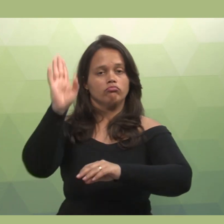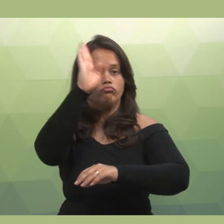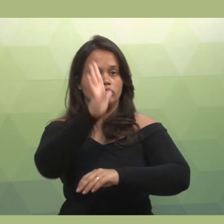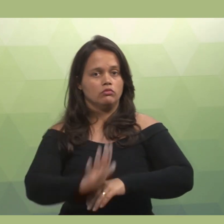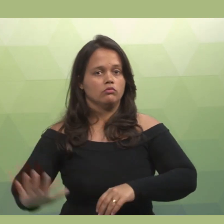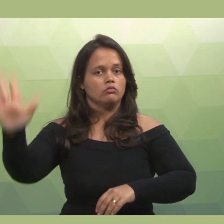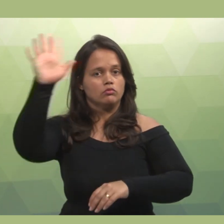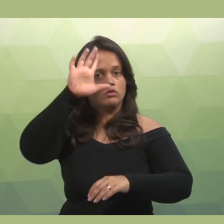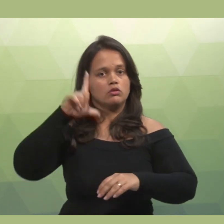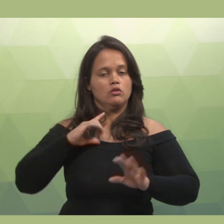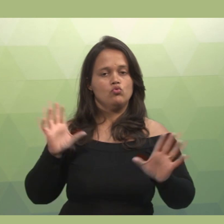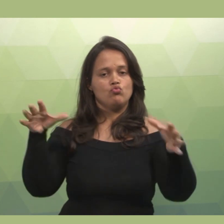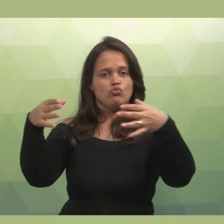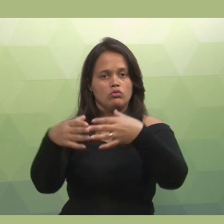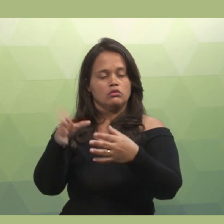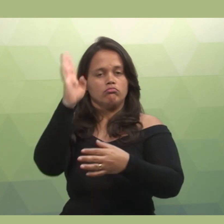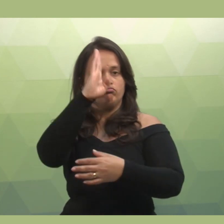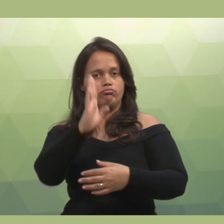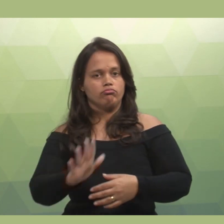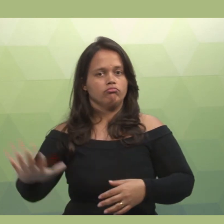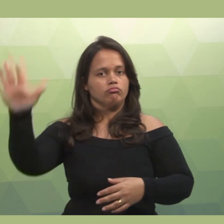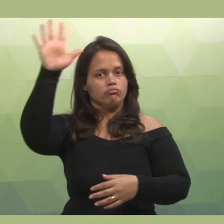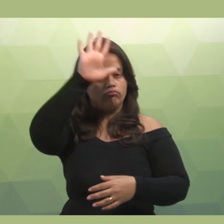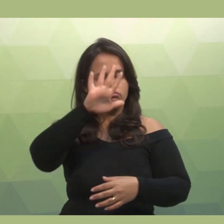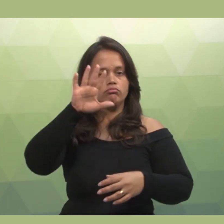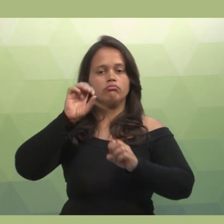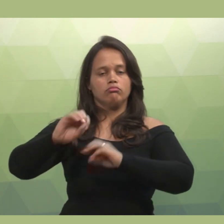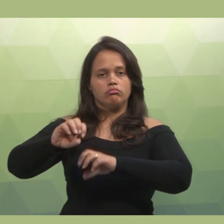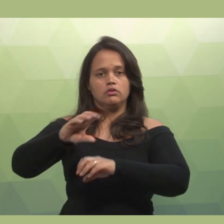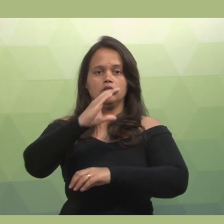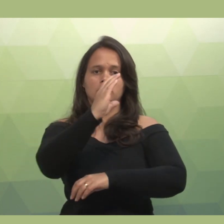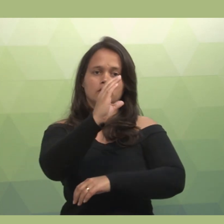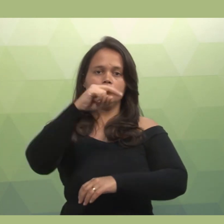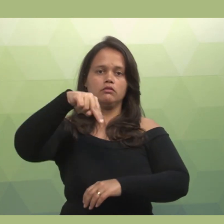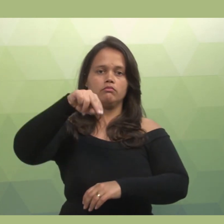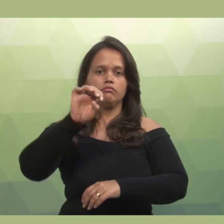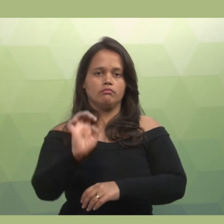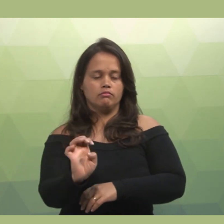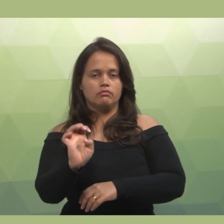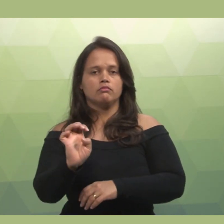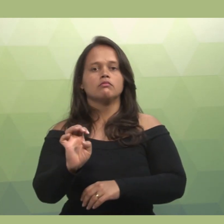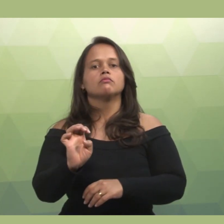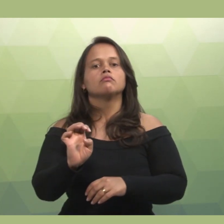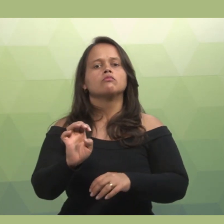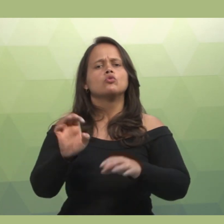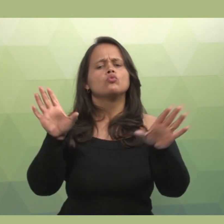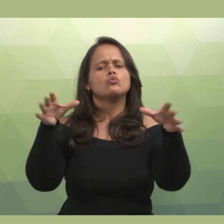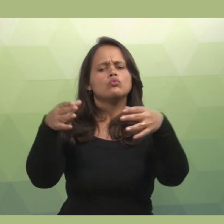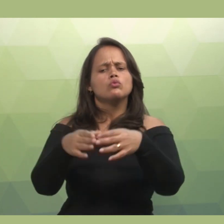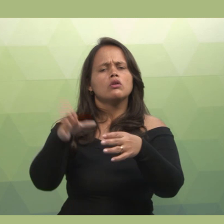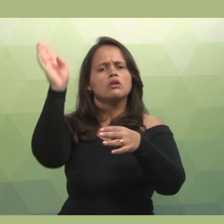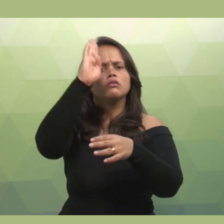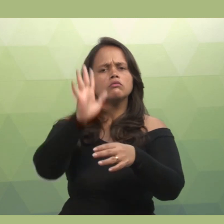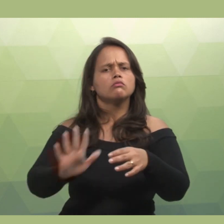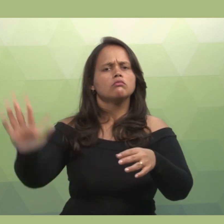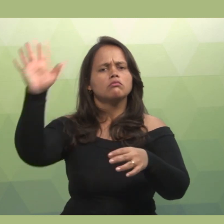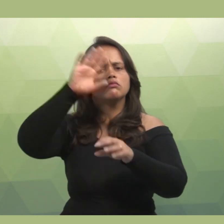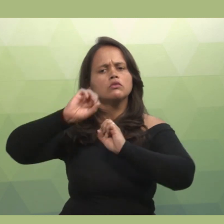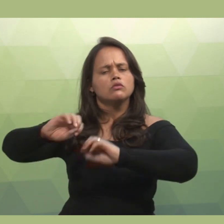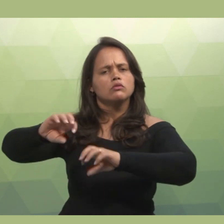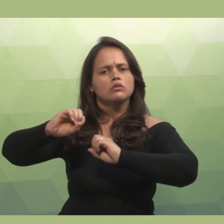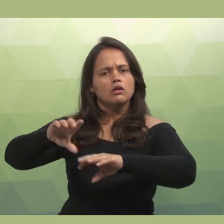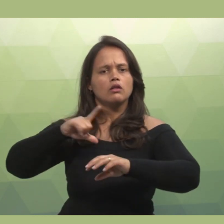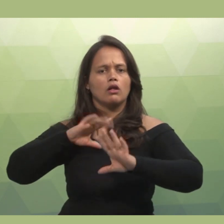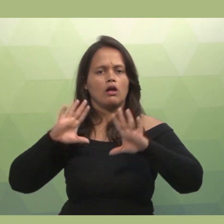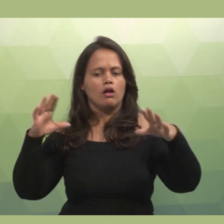Conselho Nacional de Educação, que é o CNE, o Conselho Nacional de Educação, composto pelas câmaras de educação